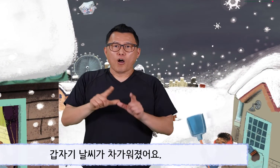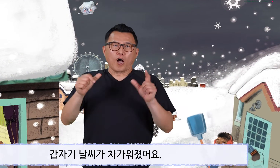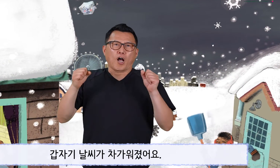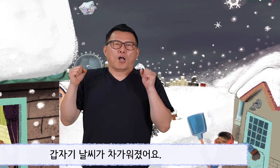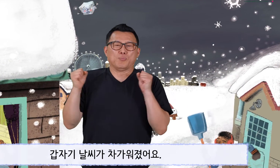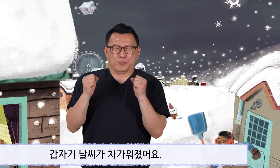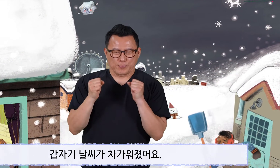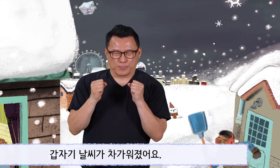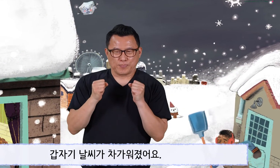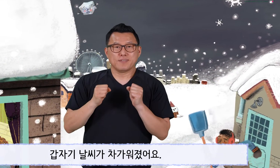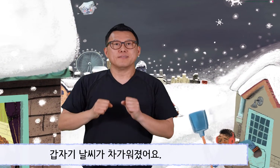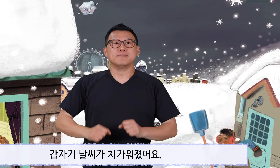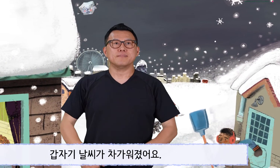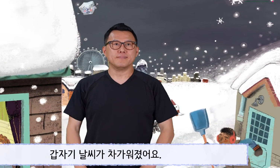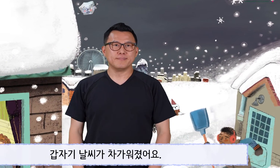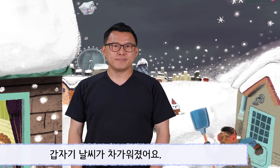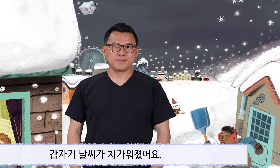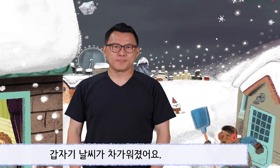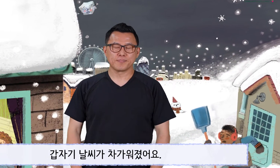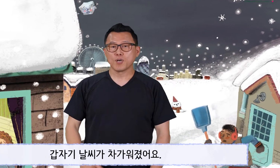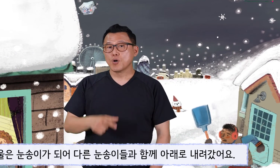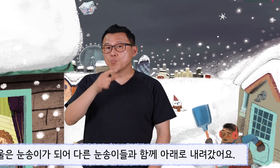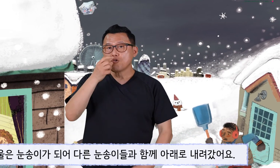갑자기 날씨가 차가워졌어요.